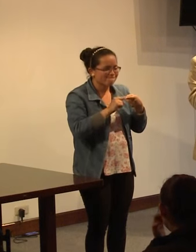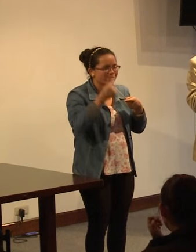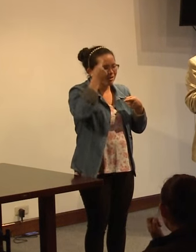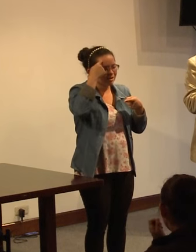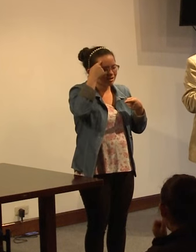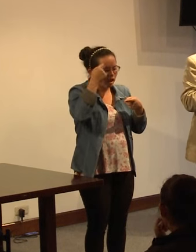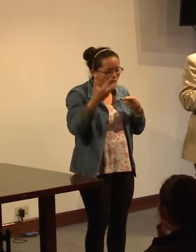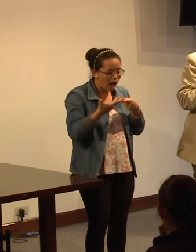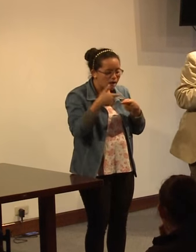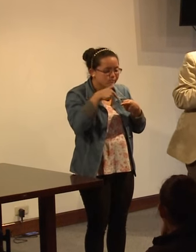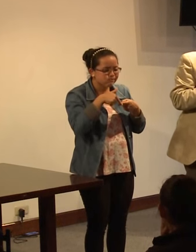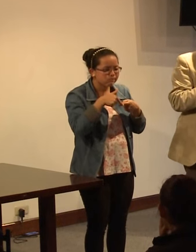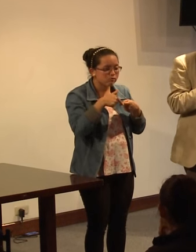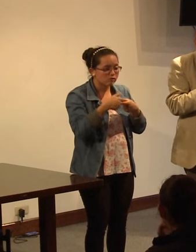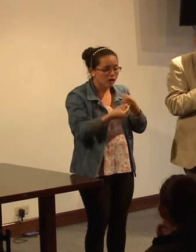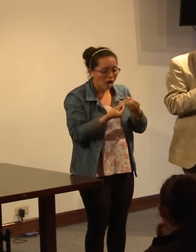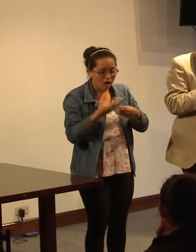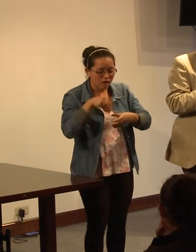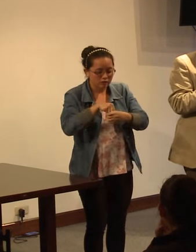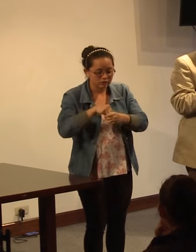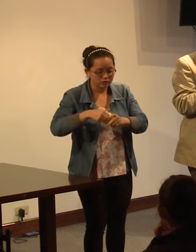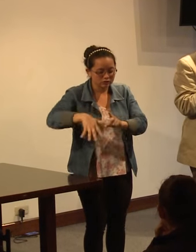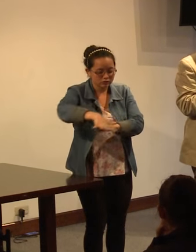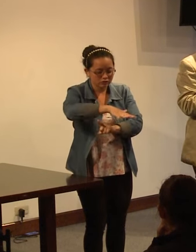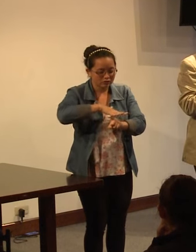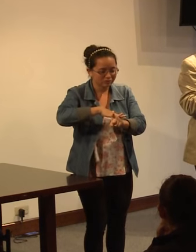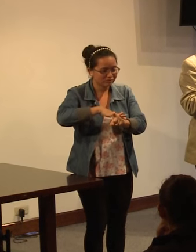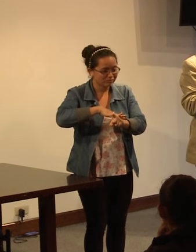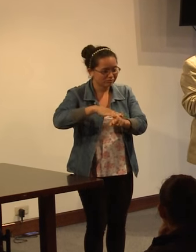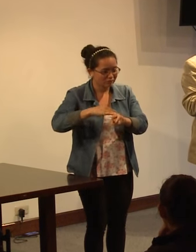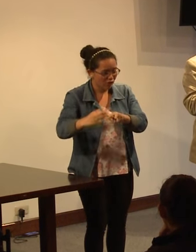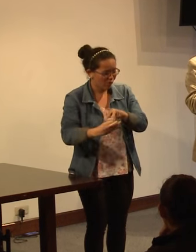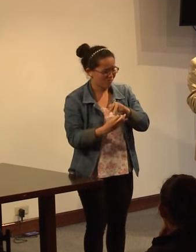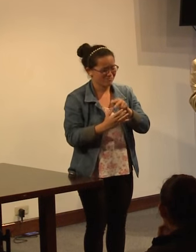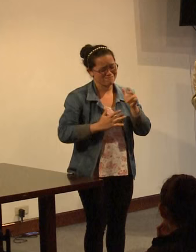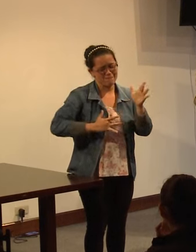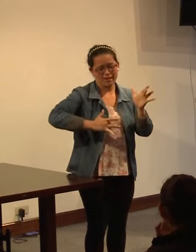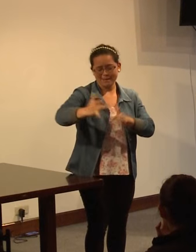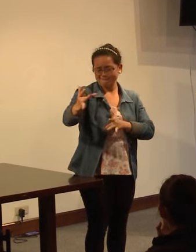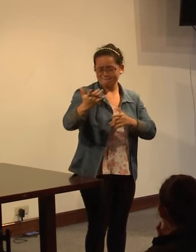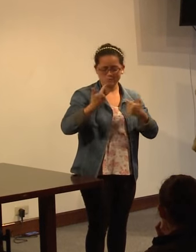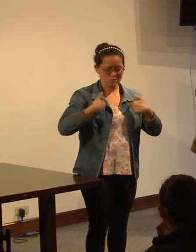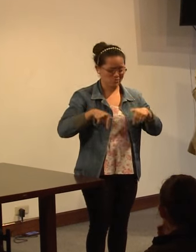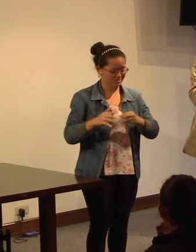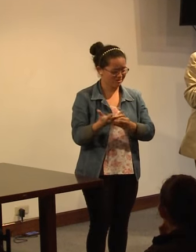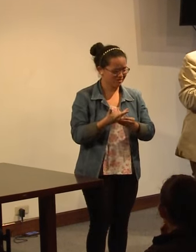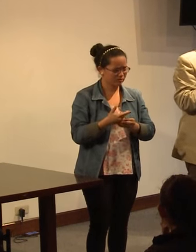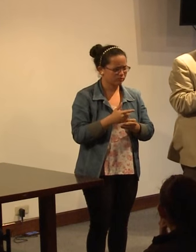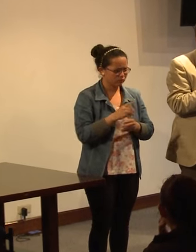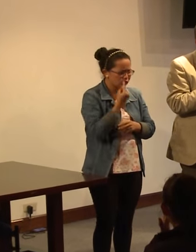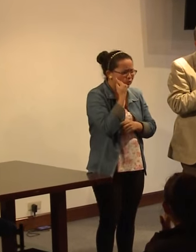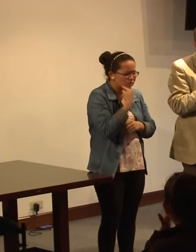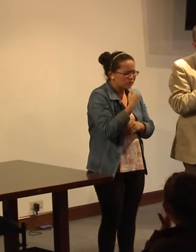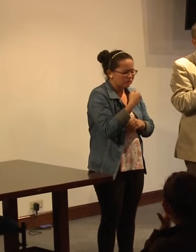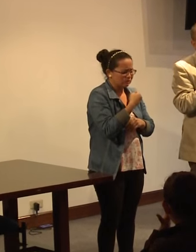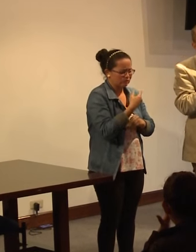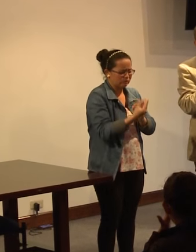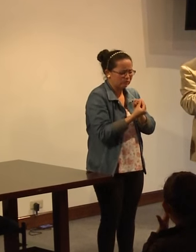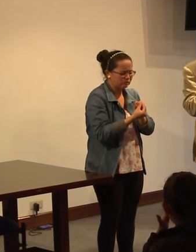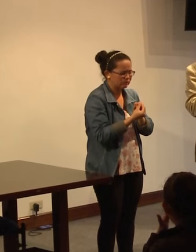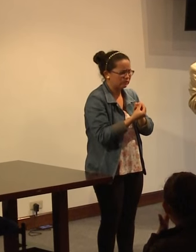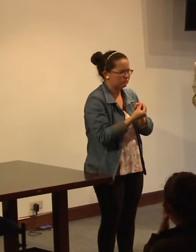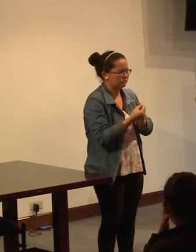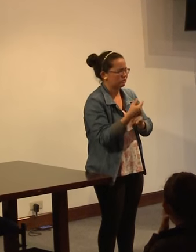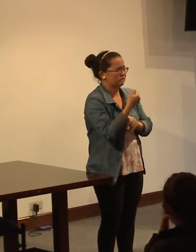hace con las artes en un colegio con niños no es arte. Sí, el otro día algunas alumnas me reclamaban en el colegio que yo cómo